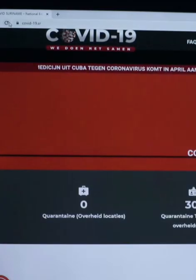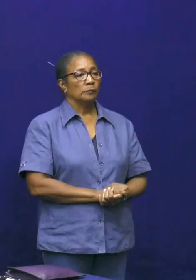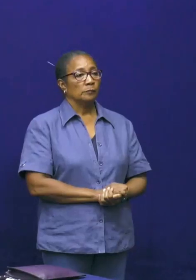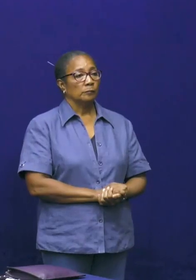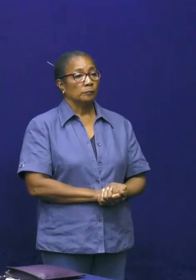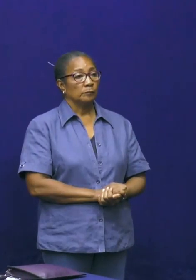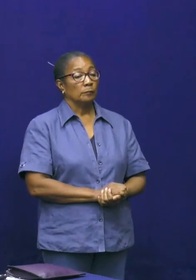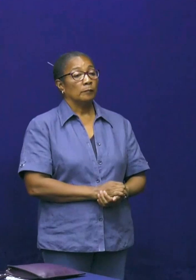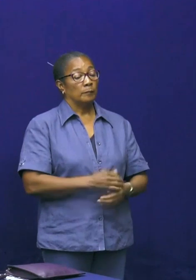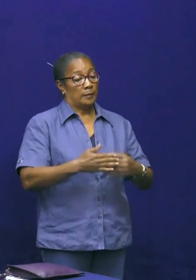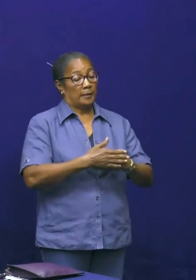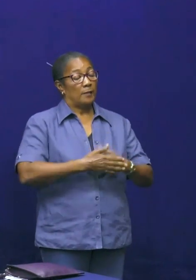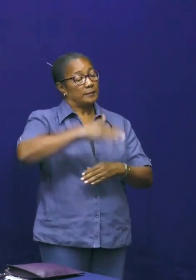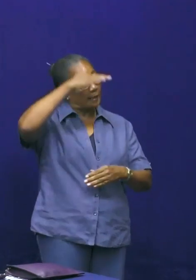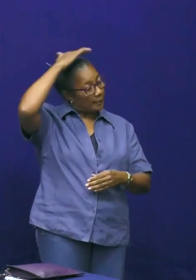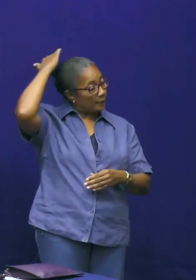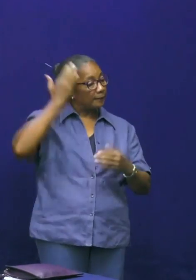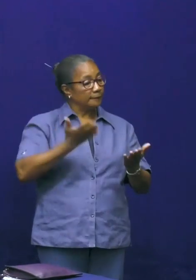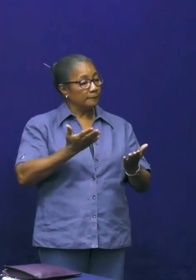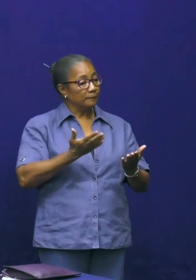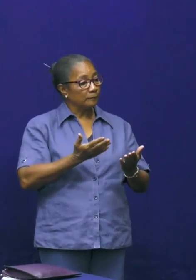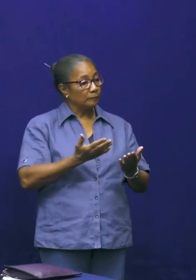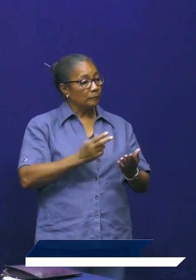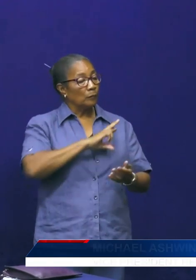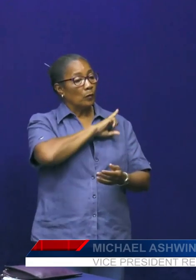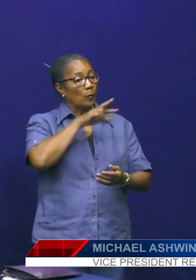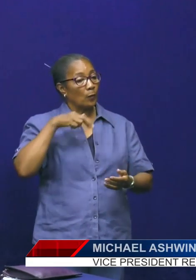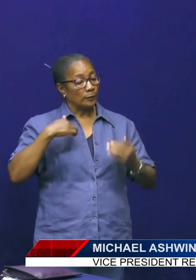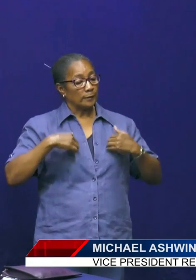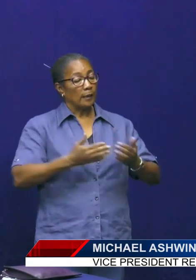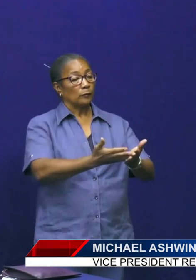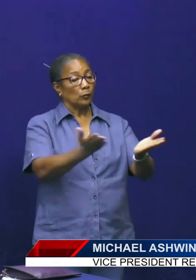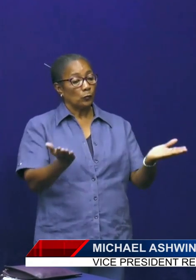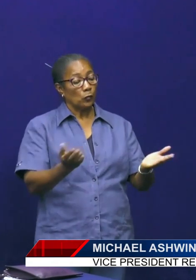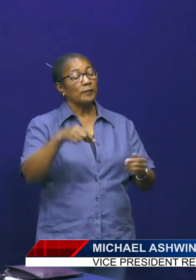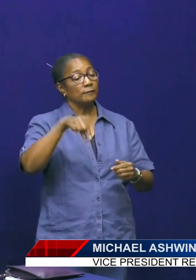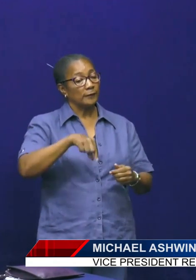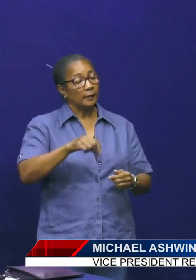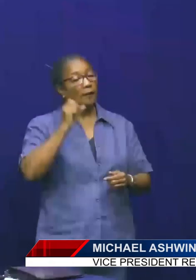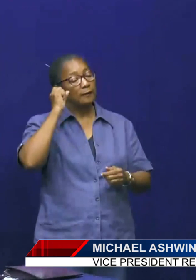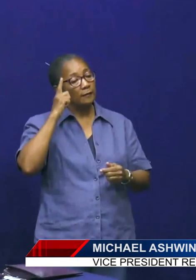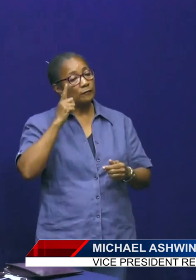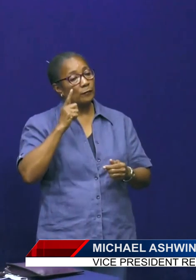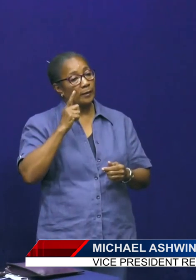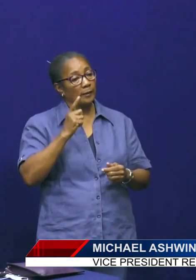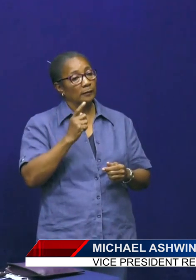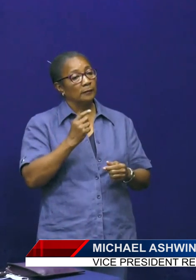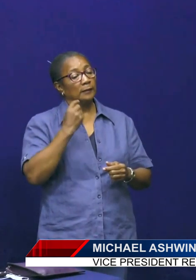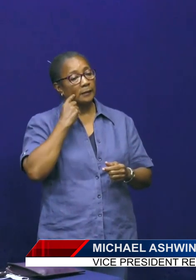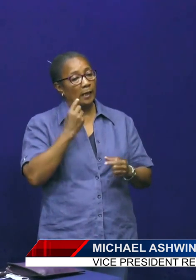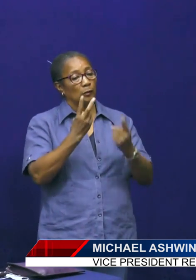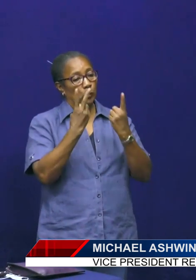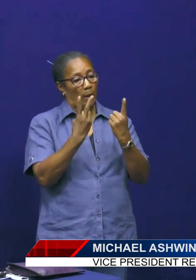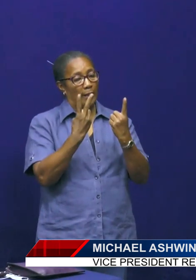Beste dames en heren, onze landgenoten, we leven vandaag dag twaalf,